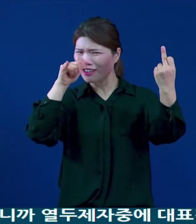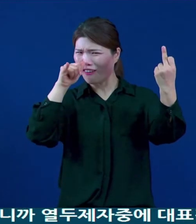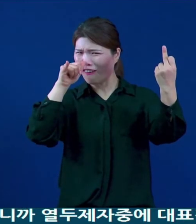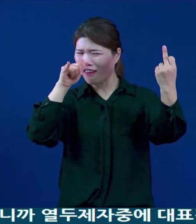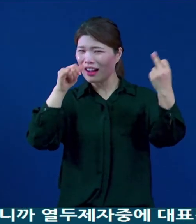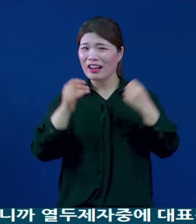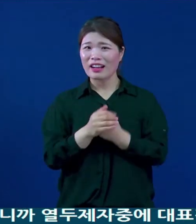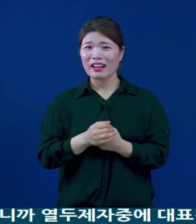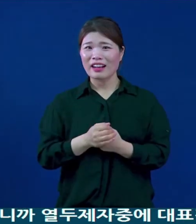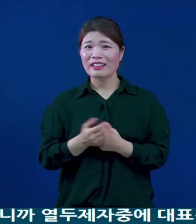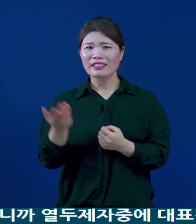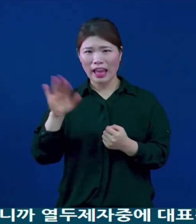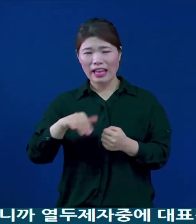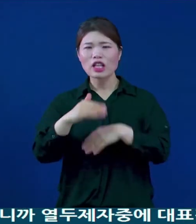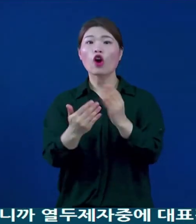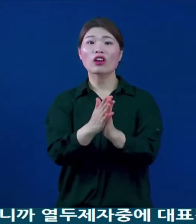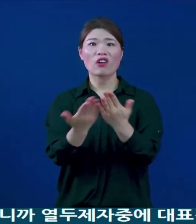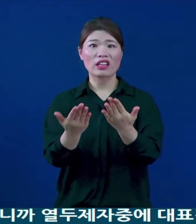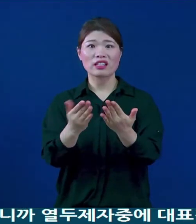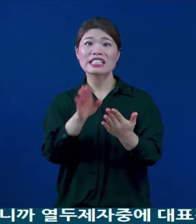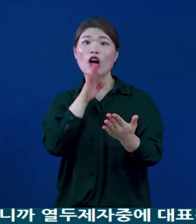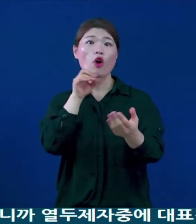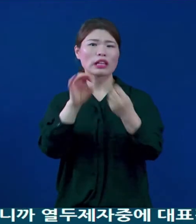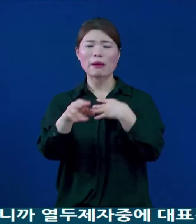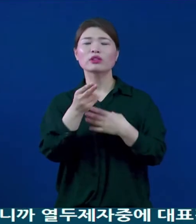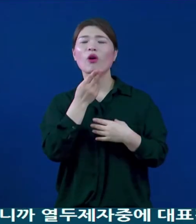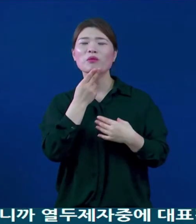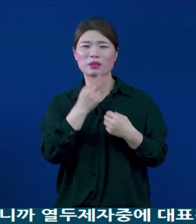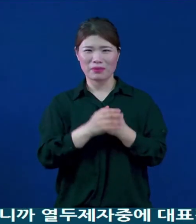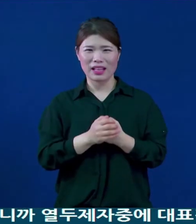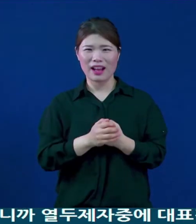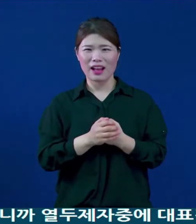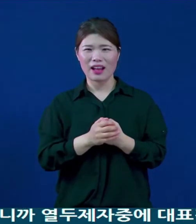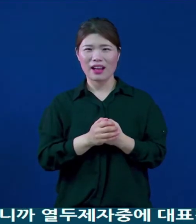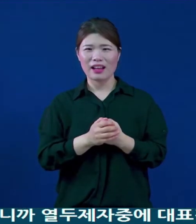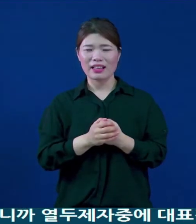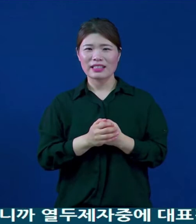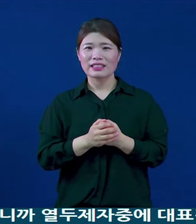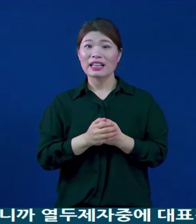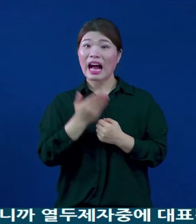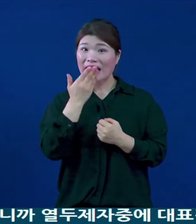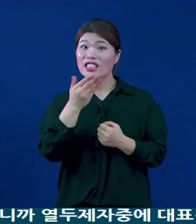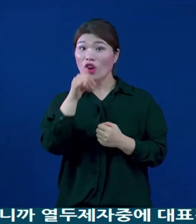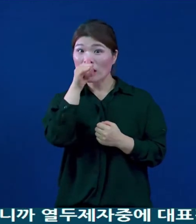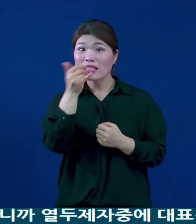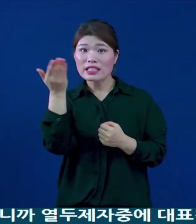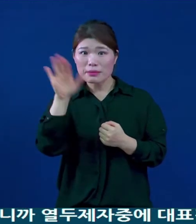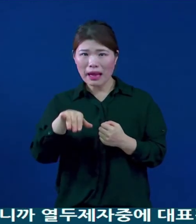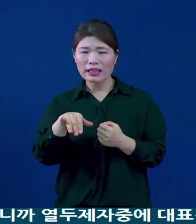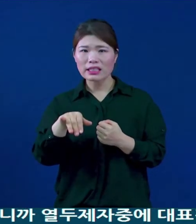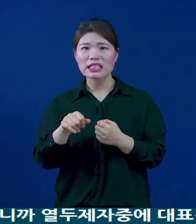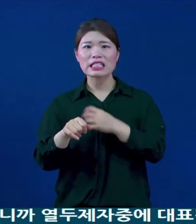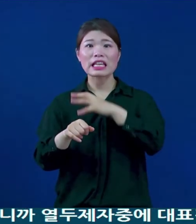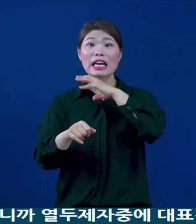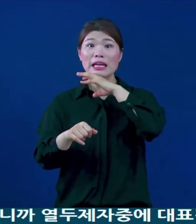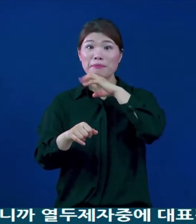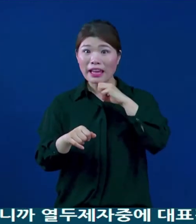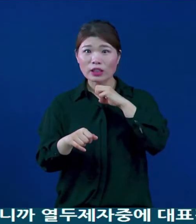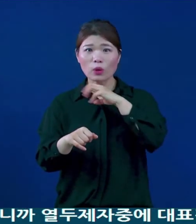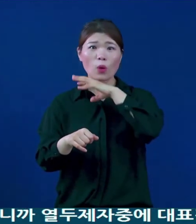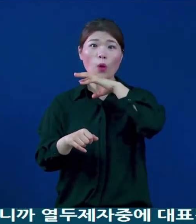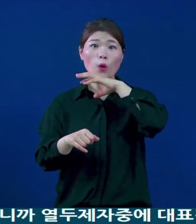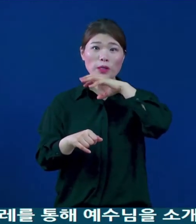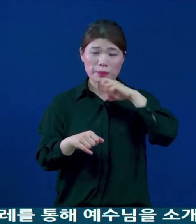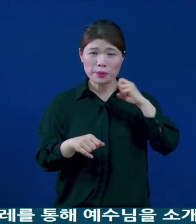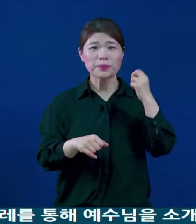있습니다. 성경은 정답을 얘기하지 않습니다. 두 개의 가능성을 다 열어놓고 있습니다. 어쨌든 이 형제는 굉장히 의가 좋았던 것